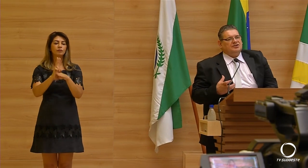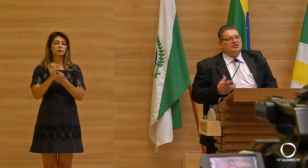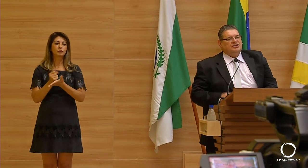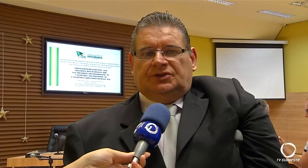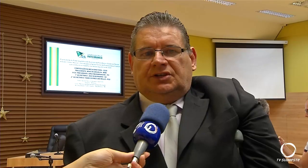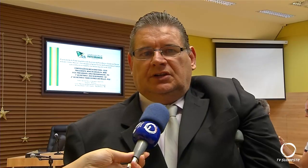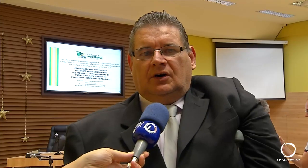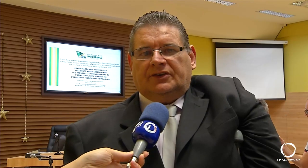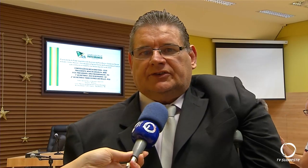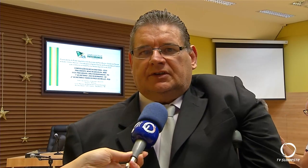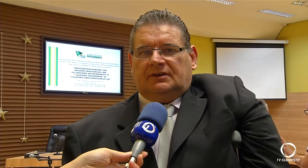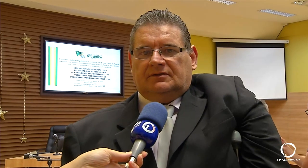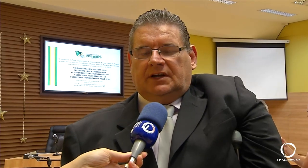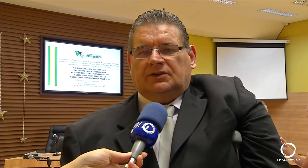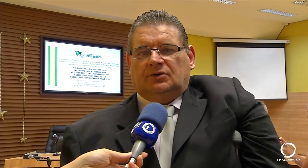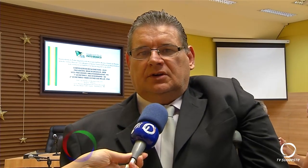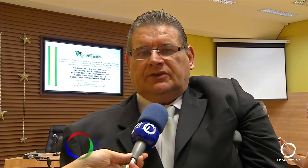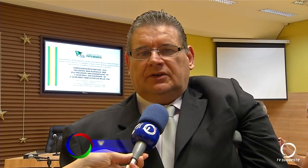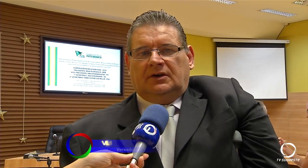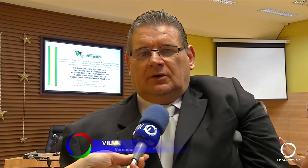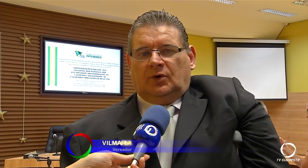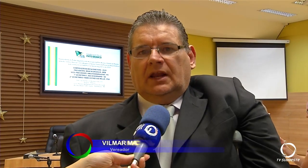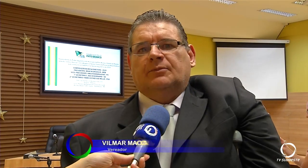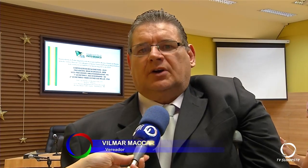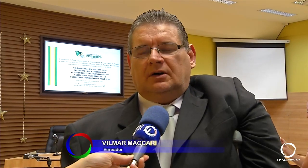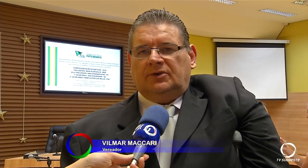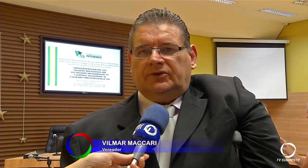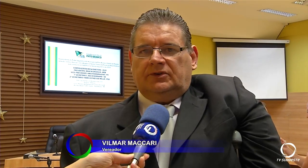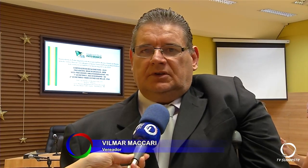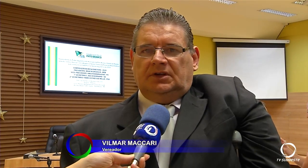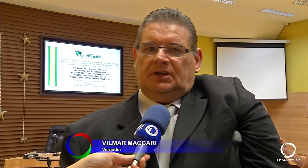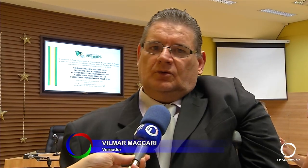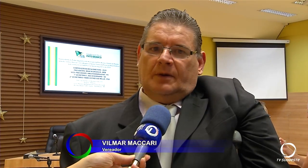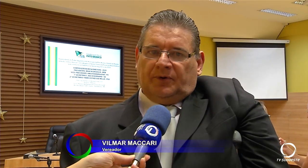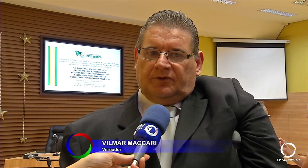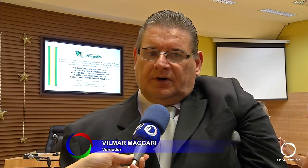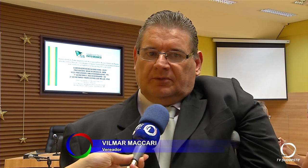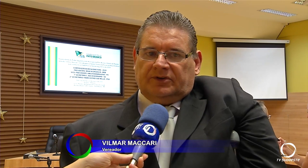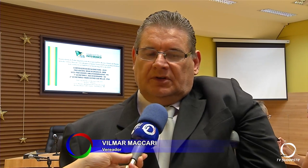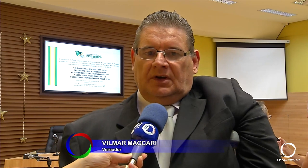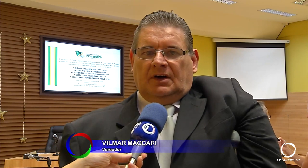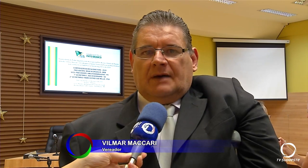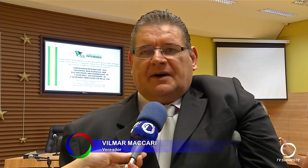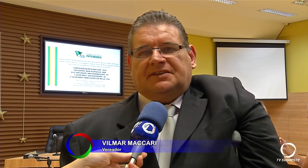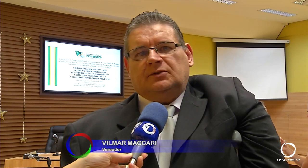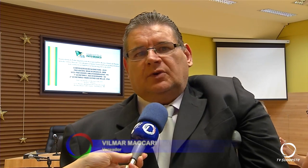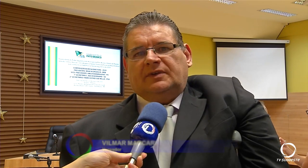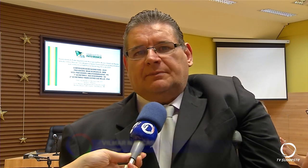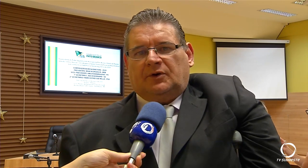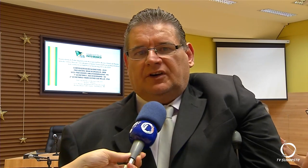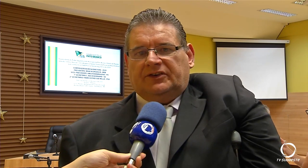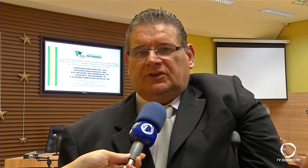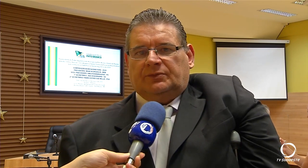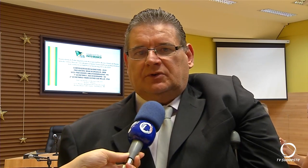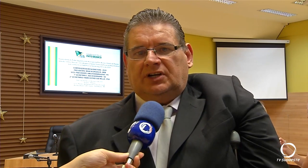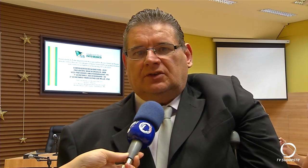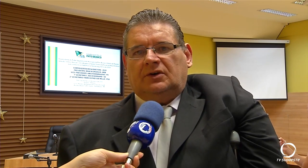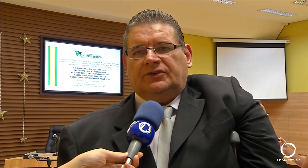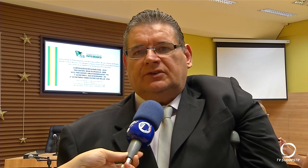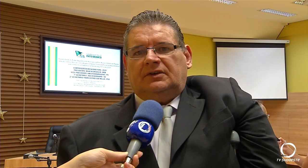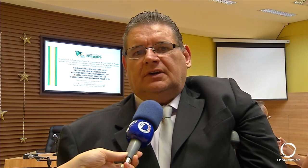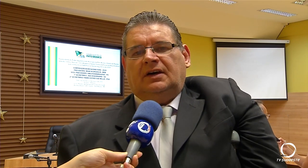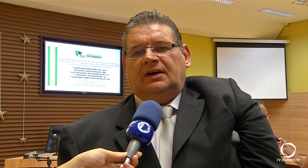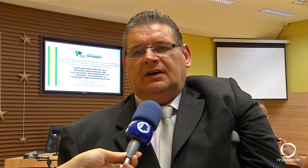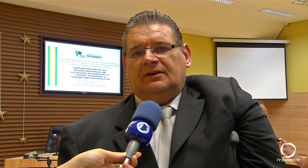É um projeto de que nós, vereadores, o elaboramos e o aprovamos. A partir do momento da aprovação desse